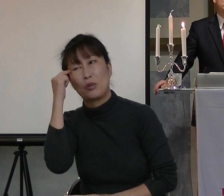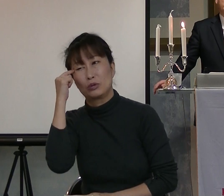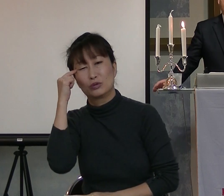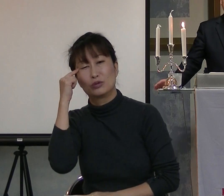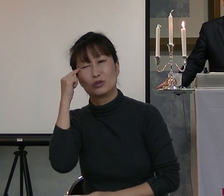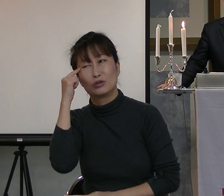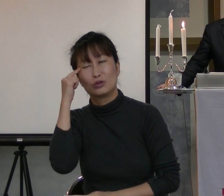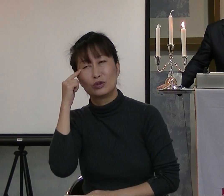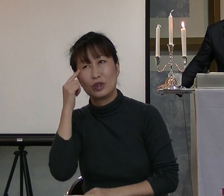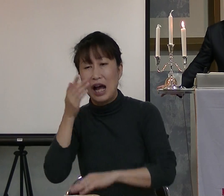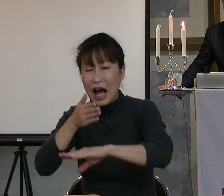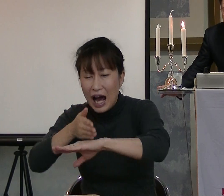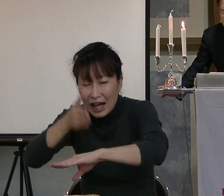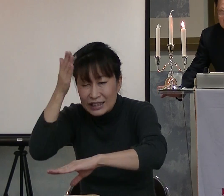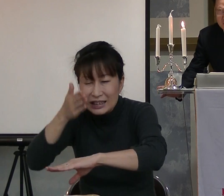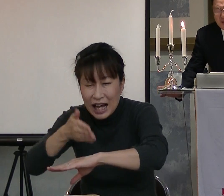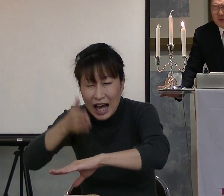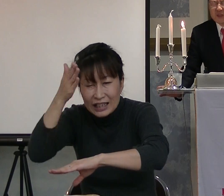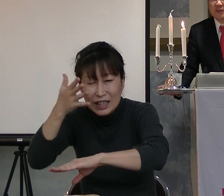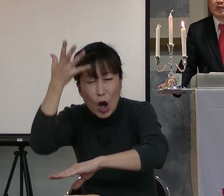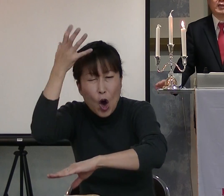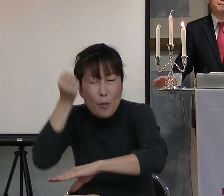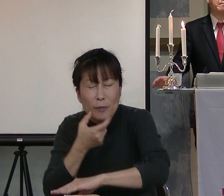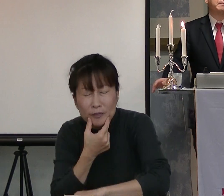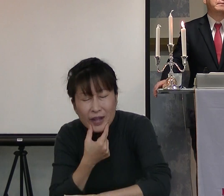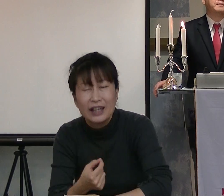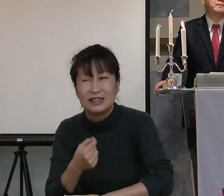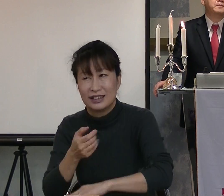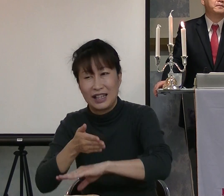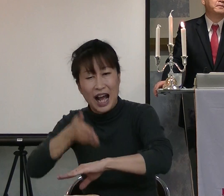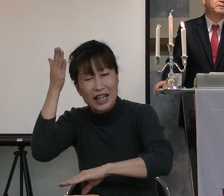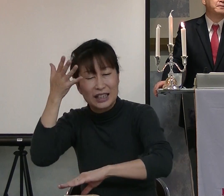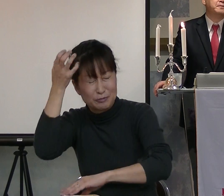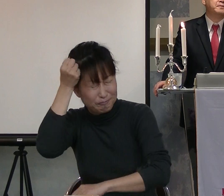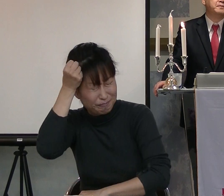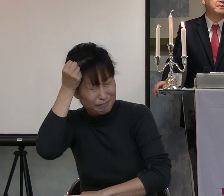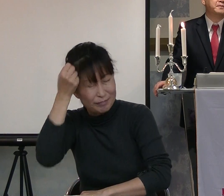本当それありがたさを忘れていってほしいな